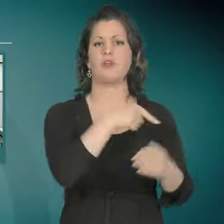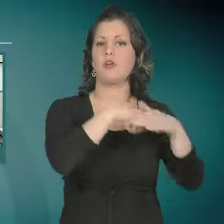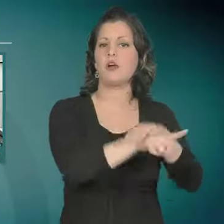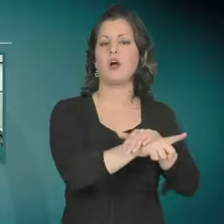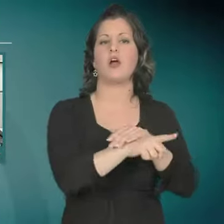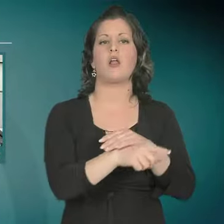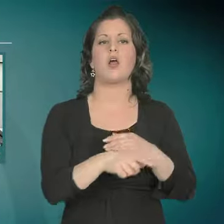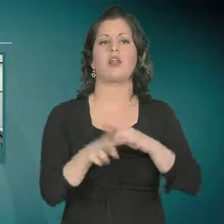eingeliefert.